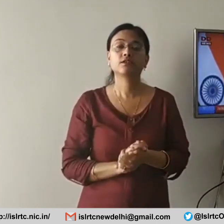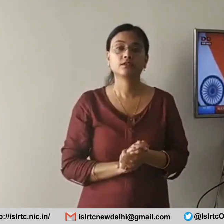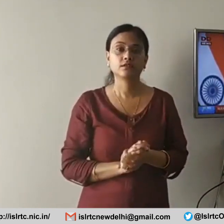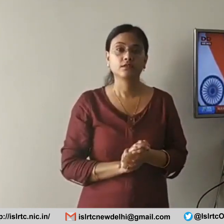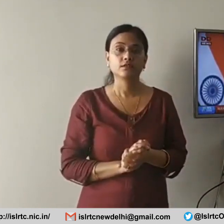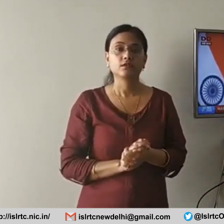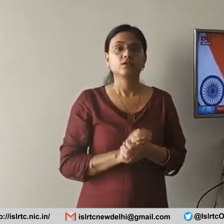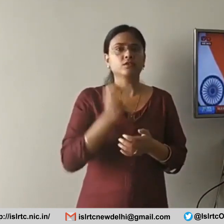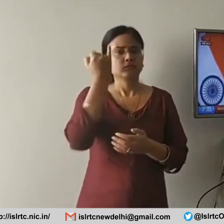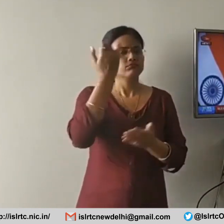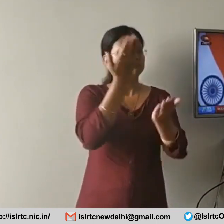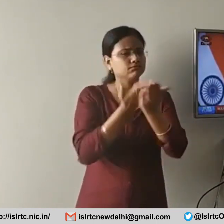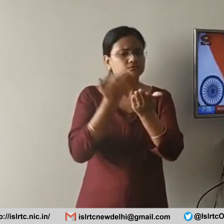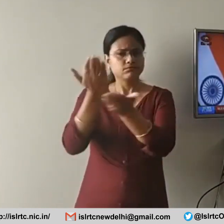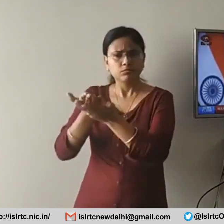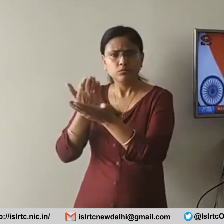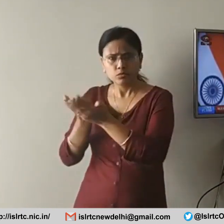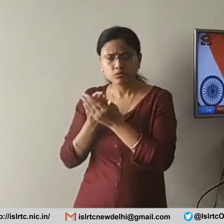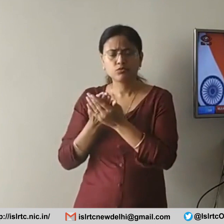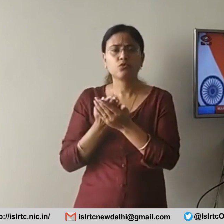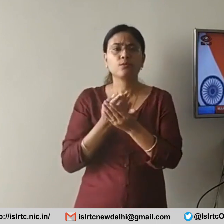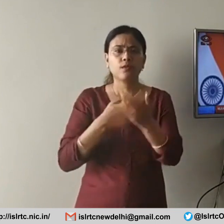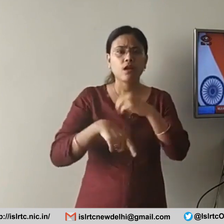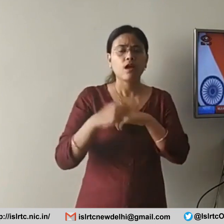सारे सुझावों को ध्यान में रखते हुए